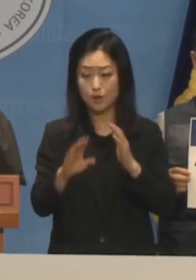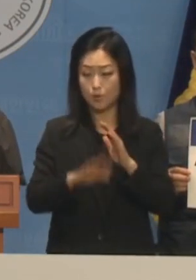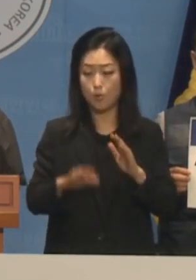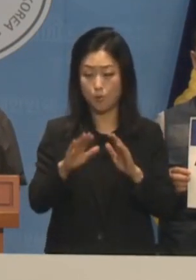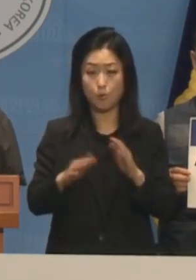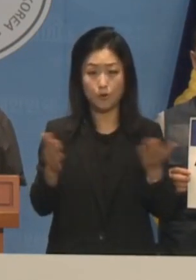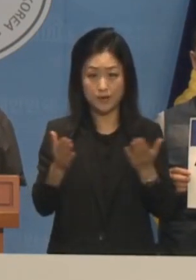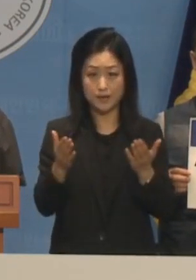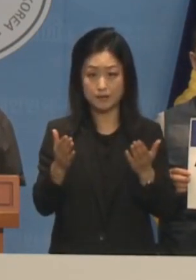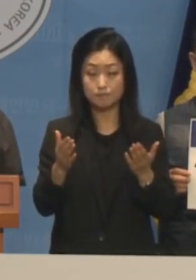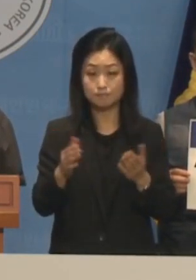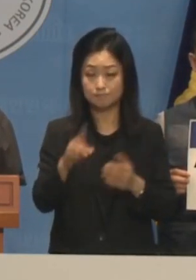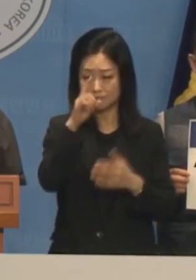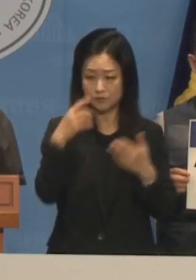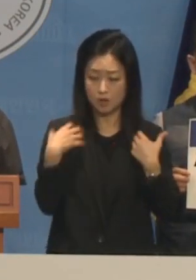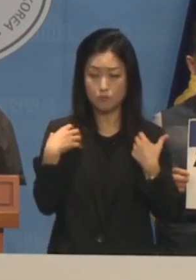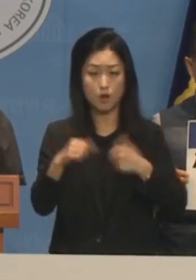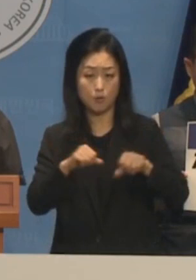공공부문이 앞장서야 합니다.